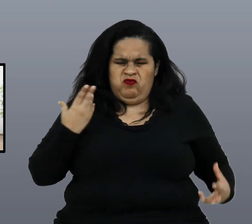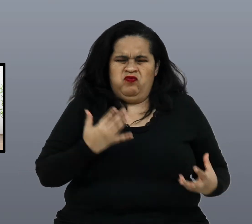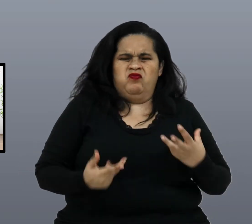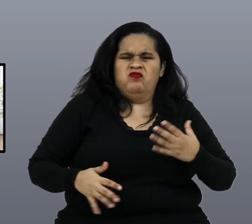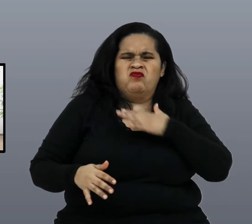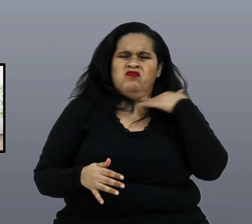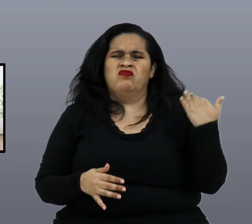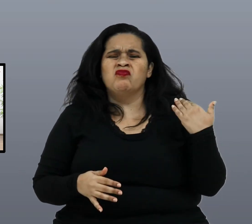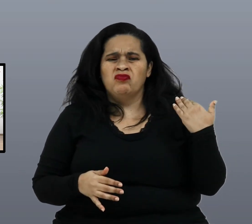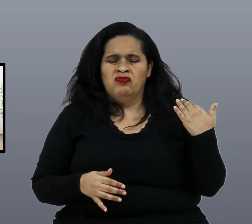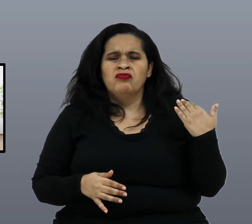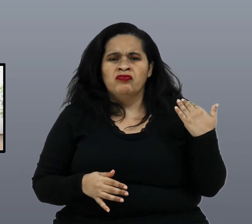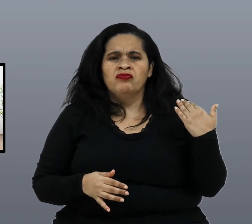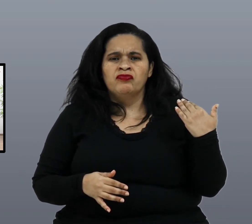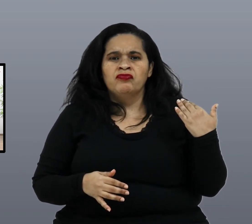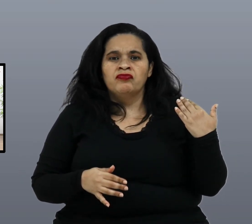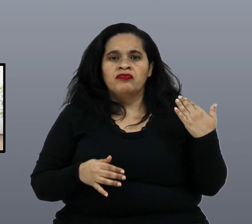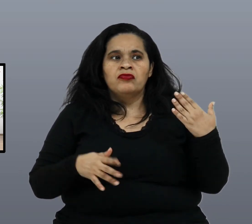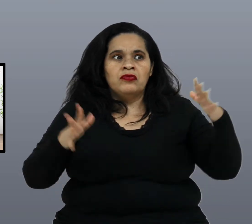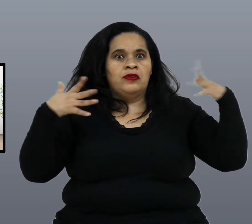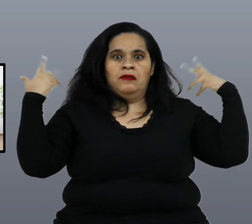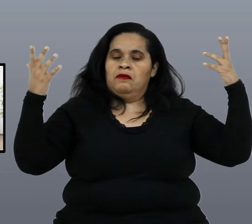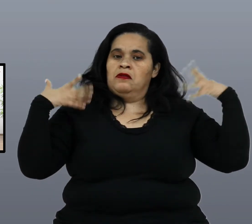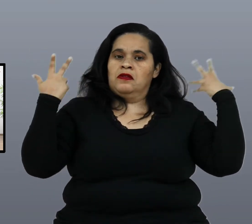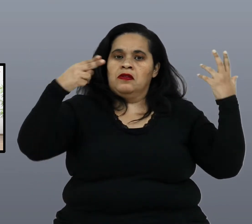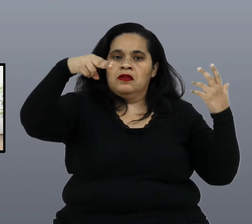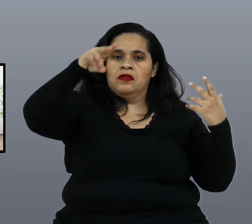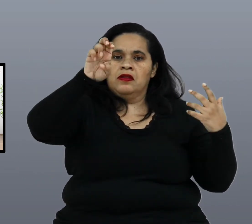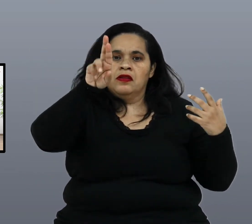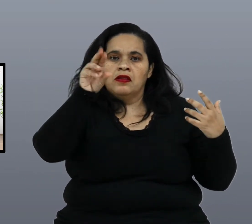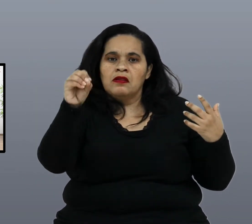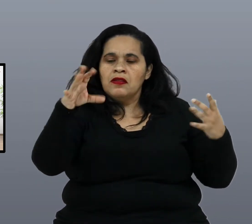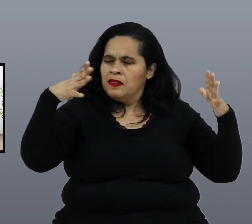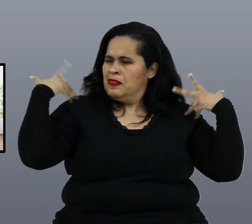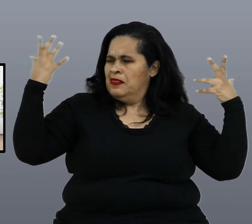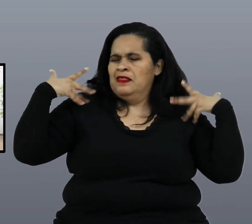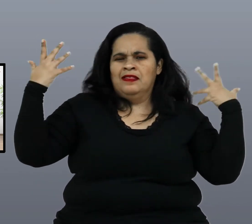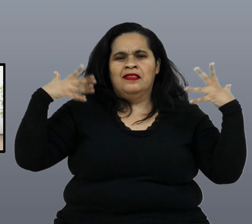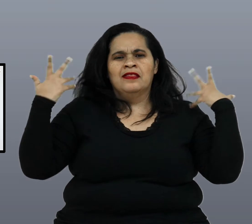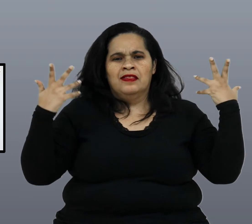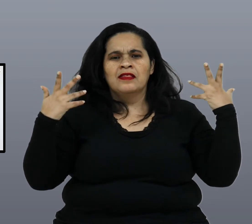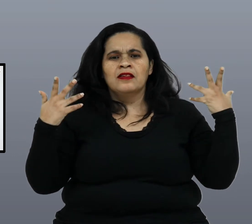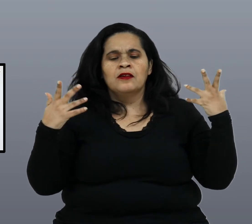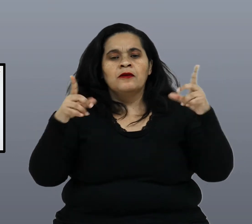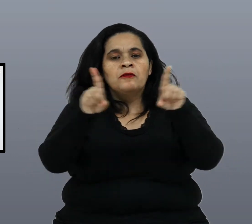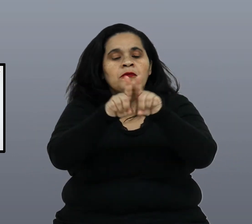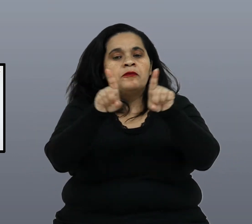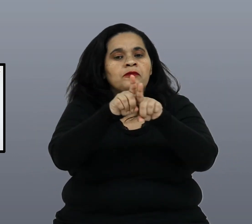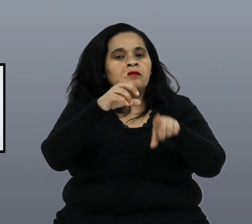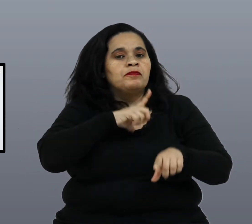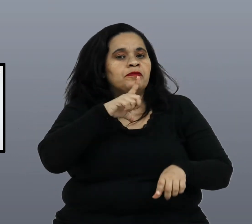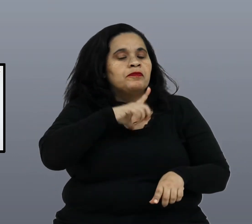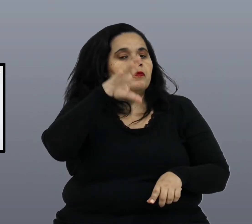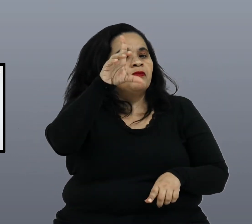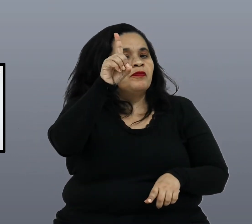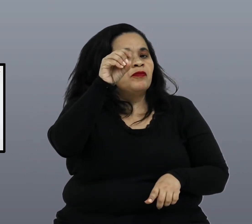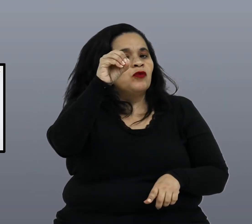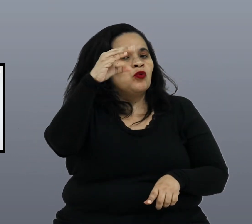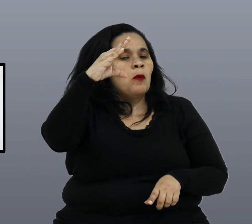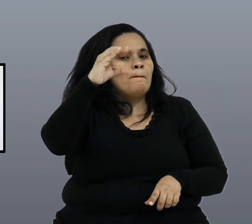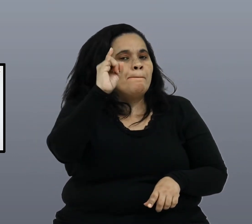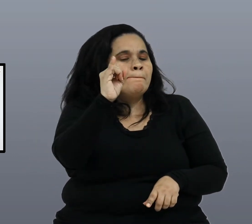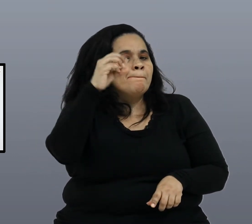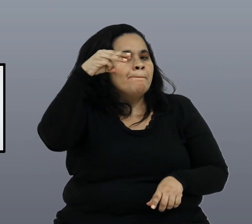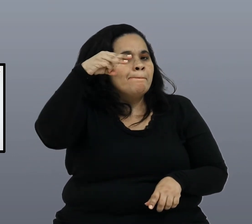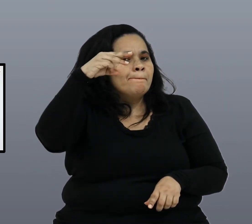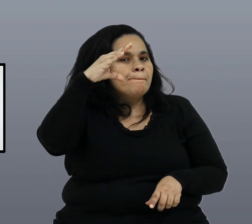cidades. Ele se regozija com isso, né? E você tem também o Domiciano, que ele se considera um